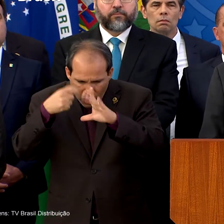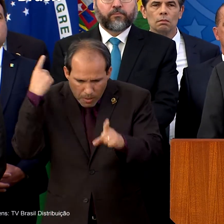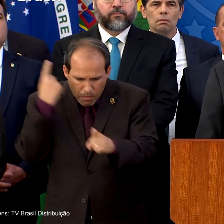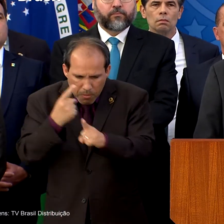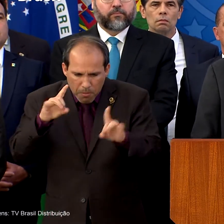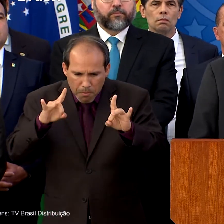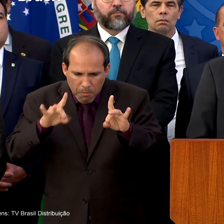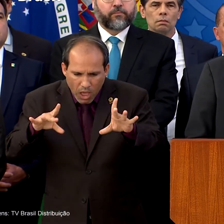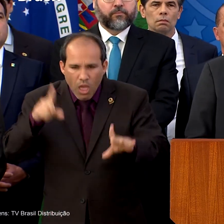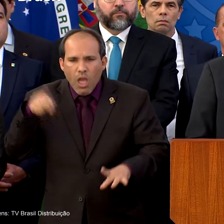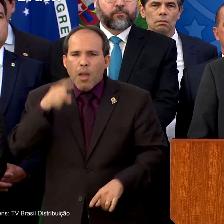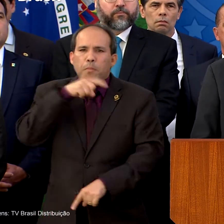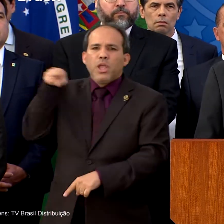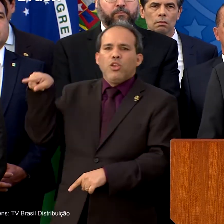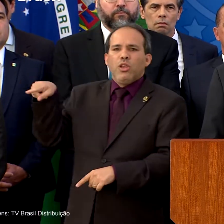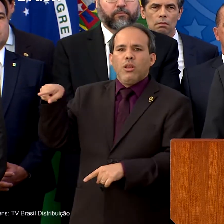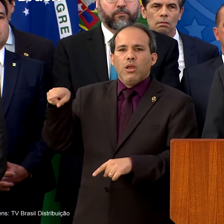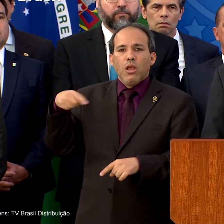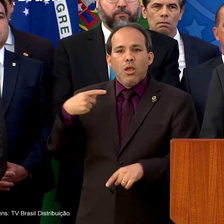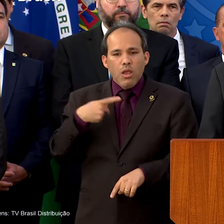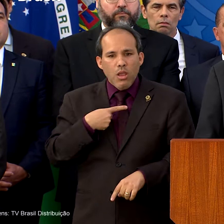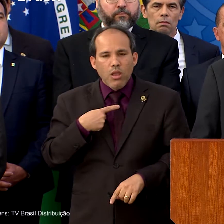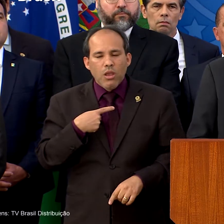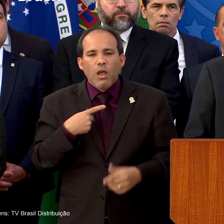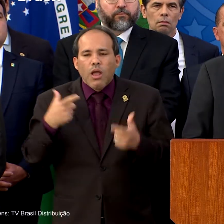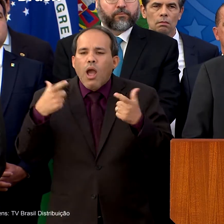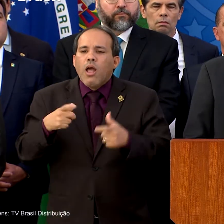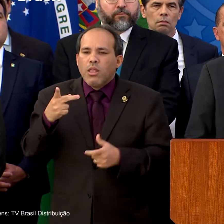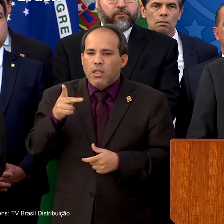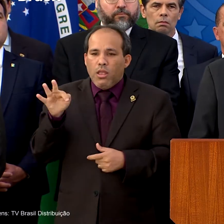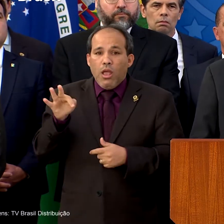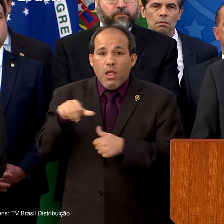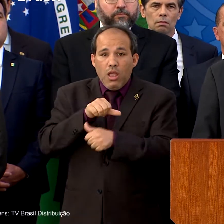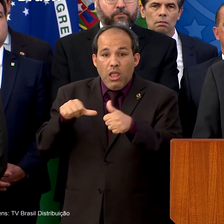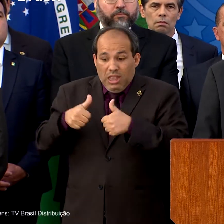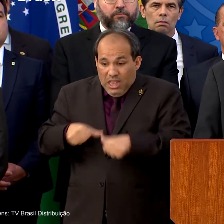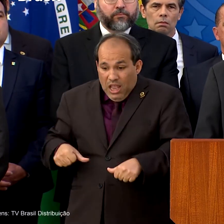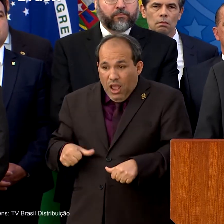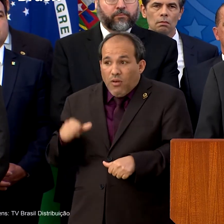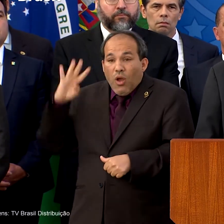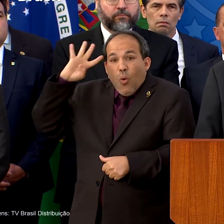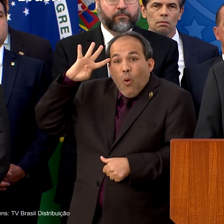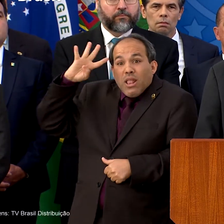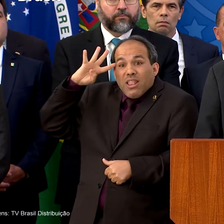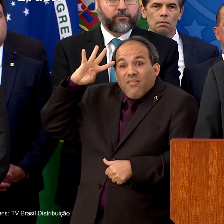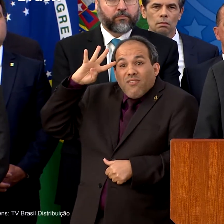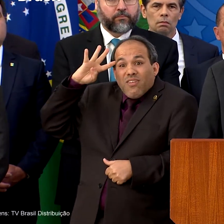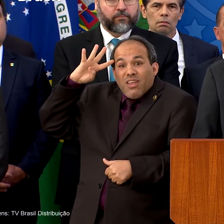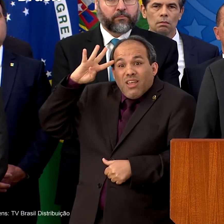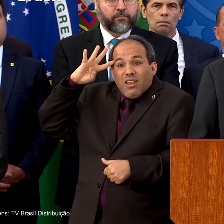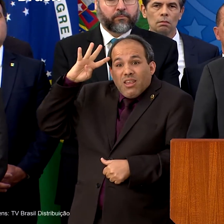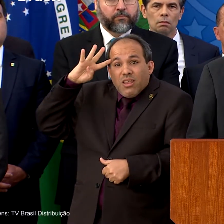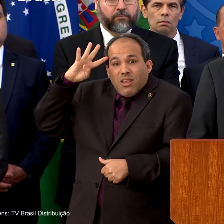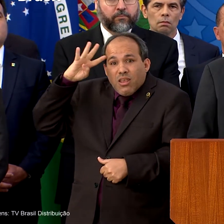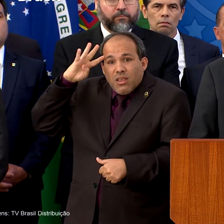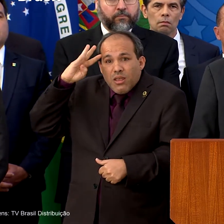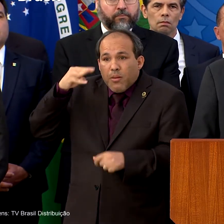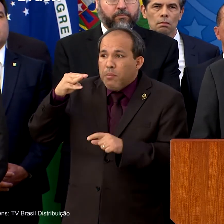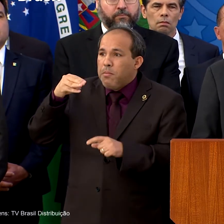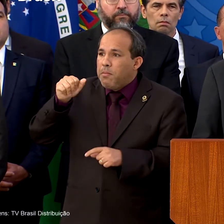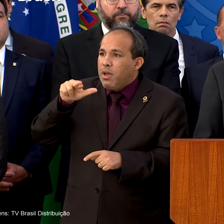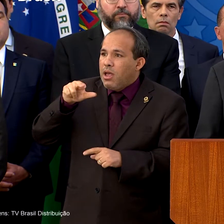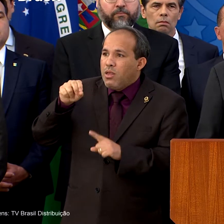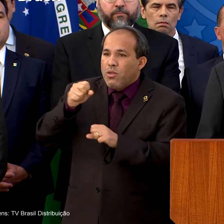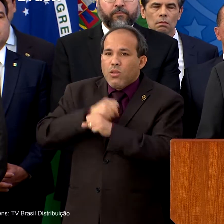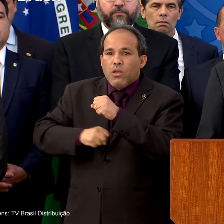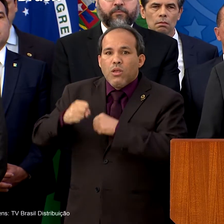e isso foi numa quarta-feira de março de 2018 e onde entra a ligação do